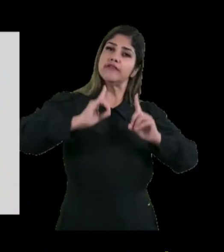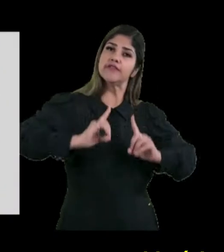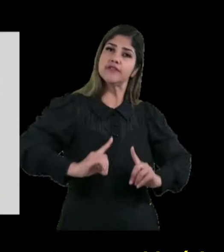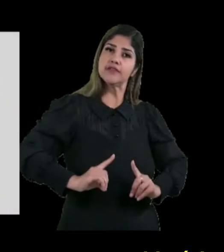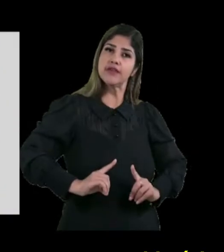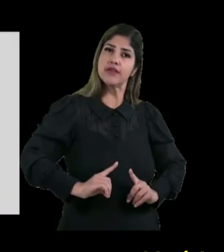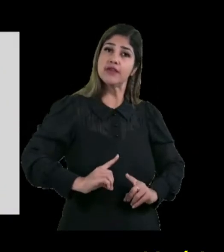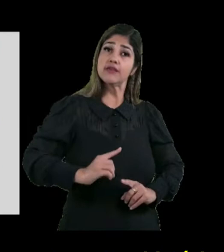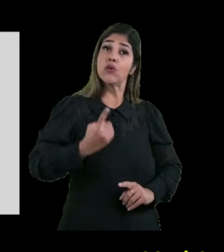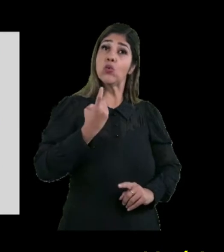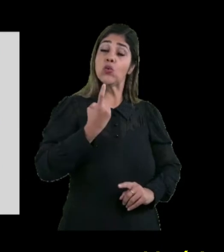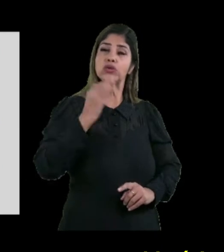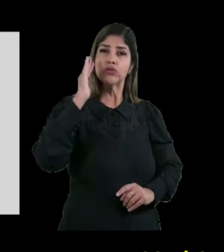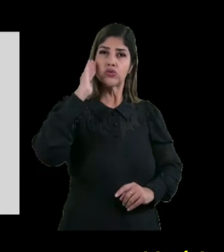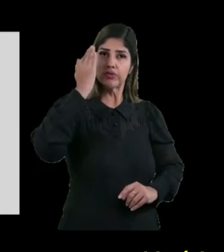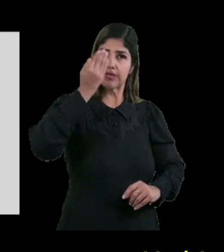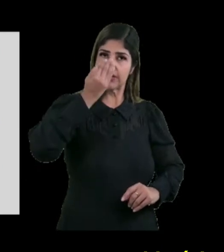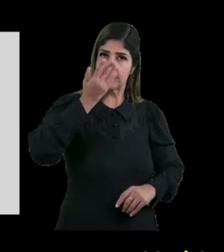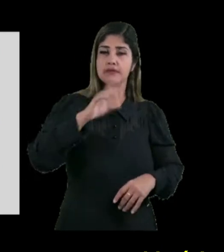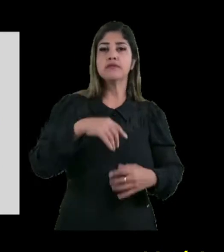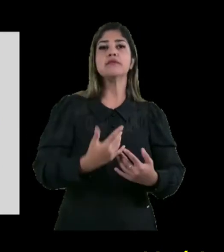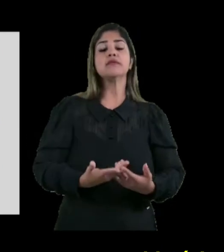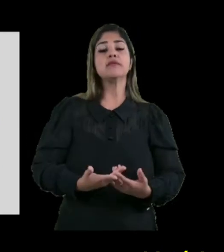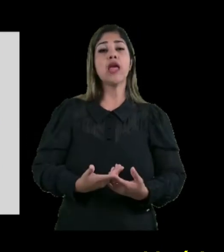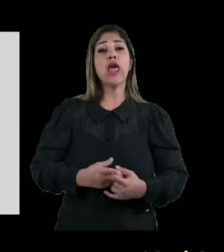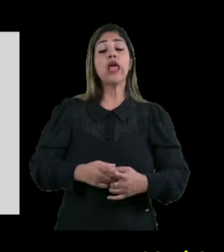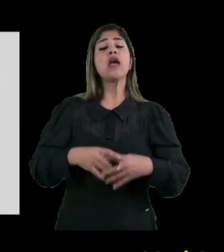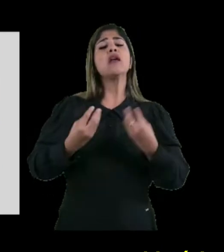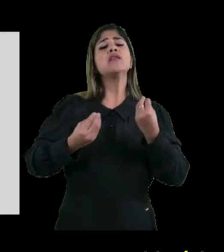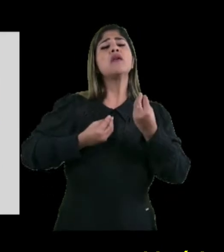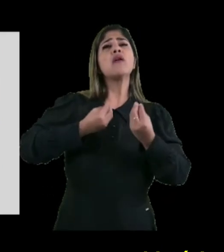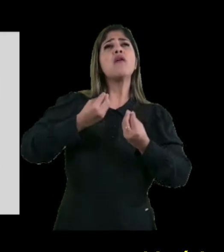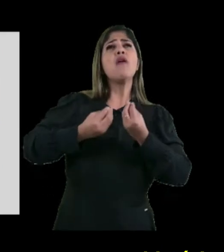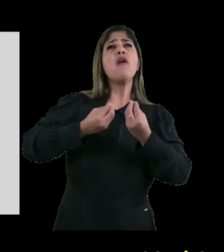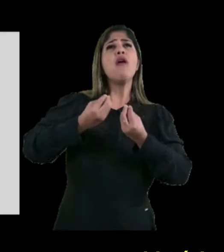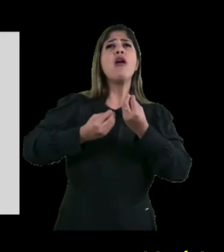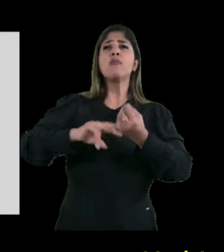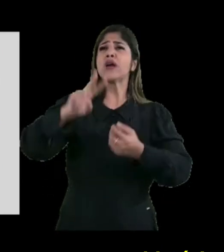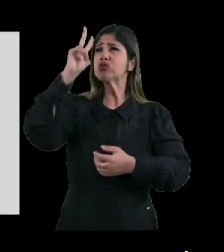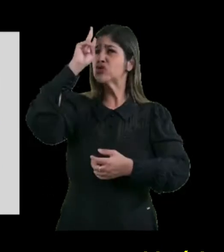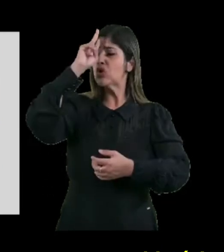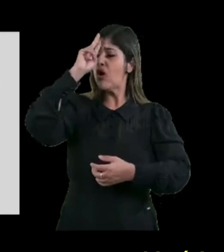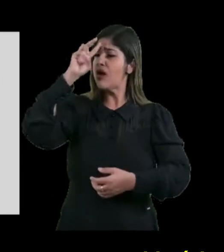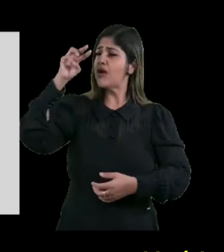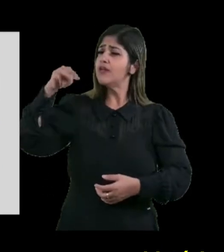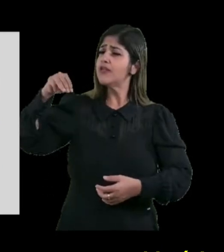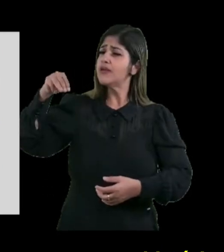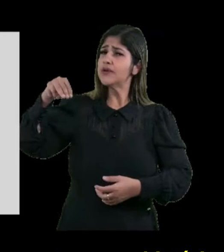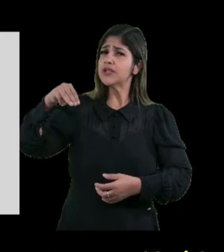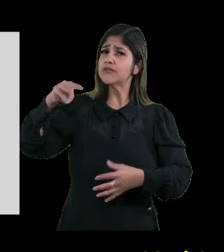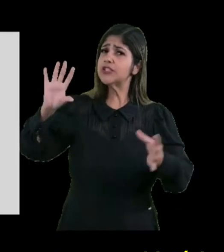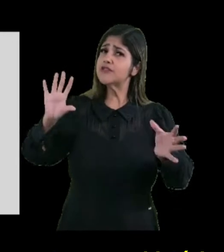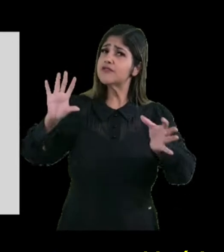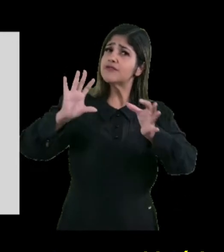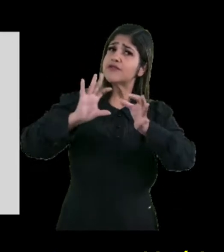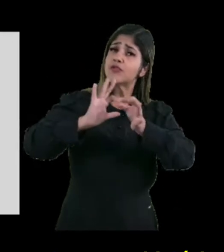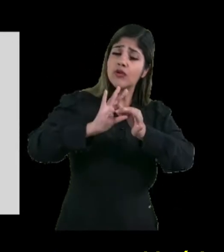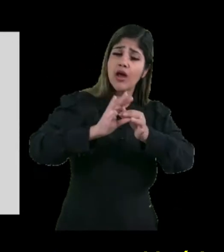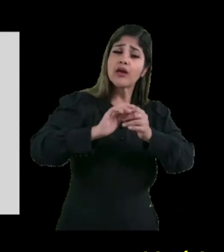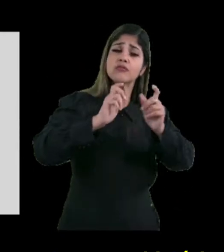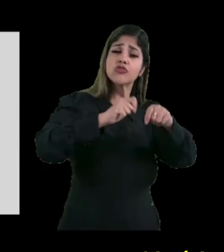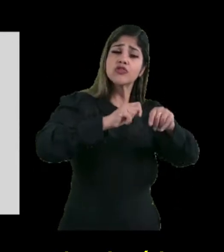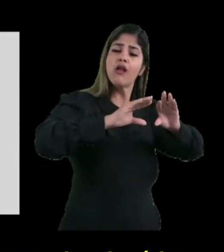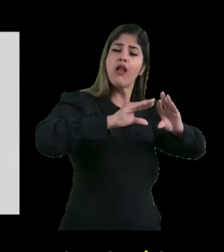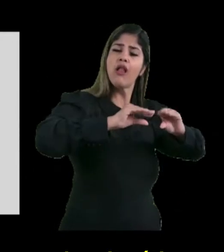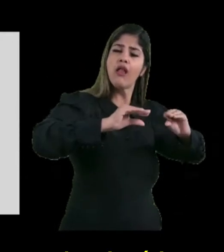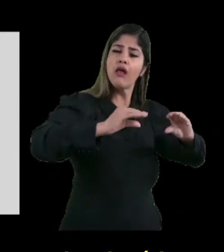singular. Trouxemos como questão: em que termos a história da matemática, vinculada aos instrumentos